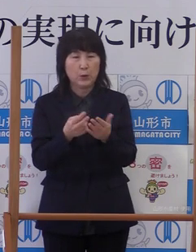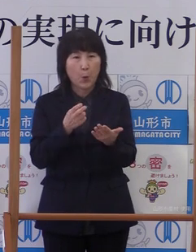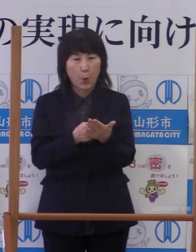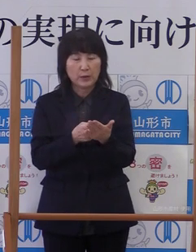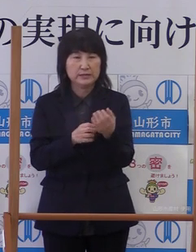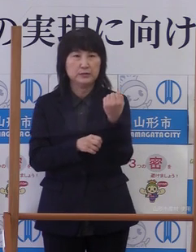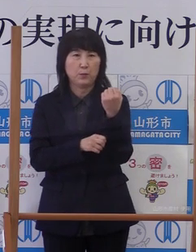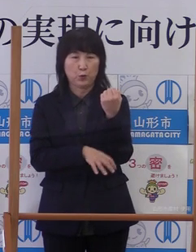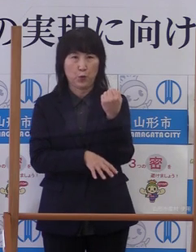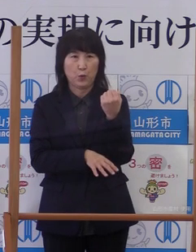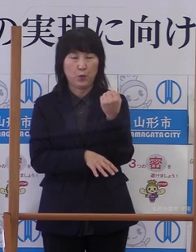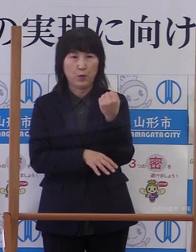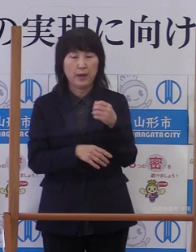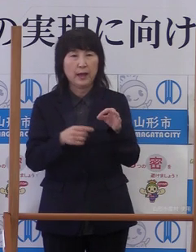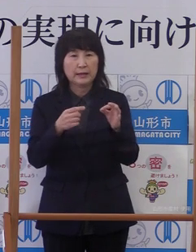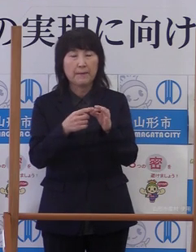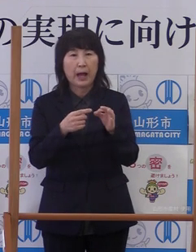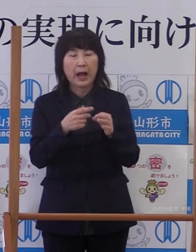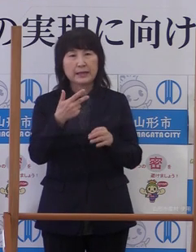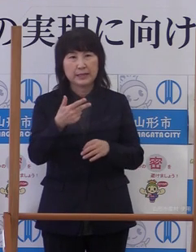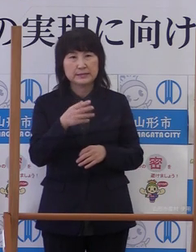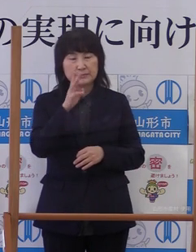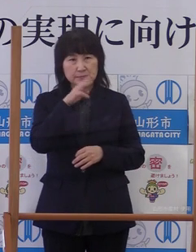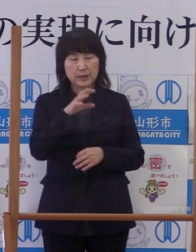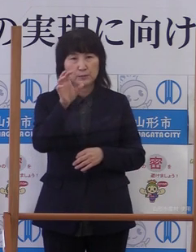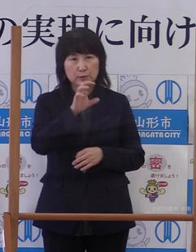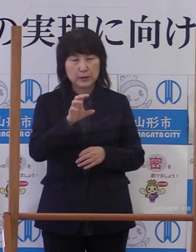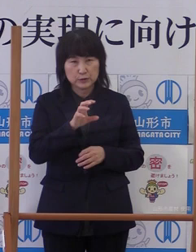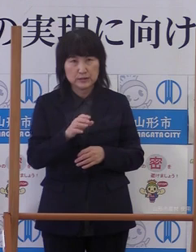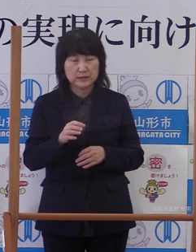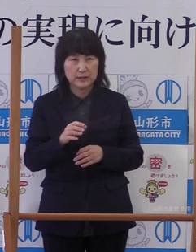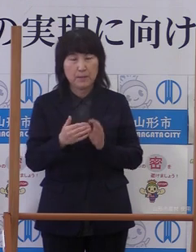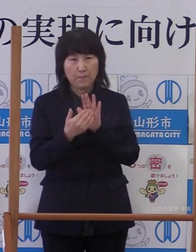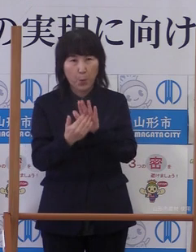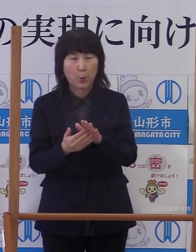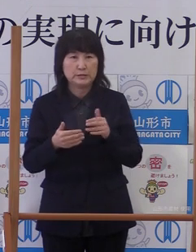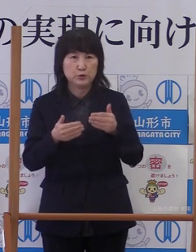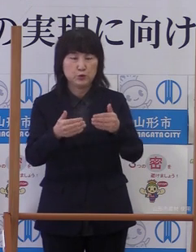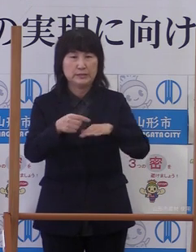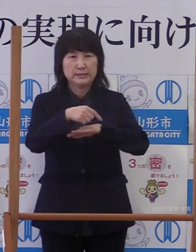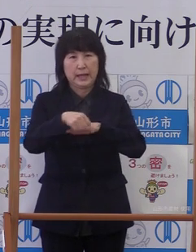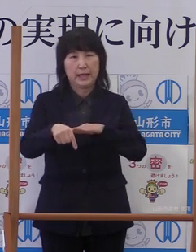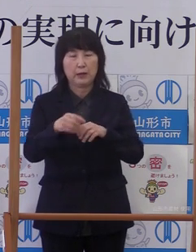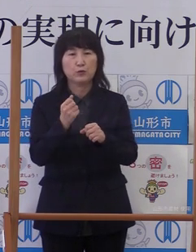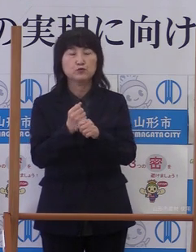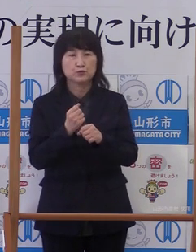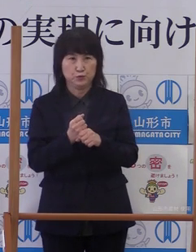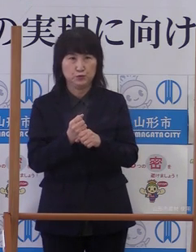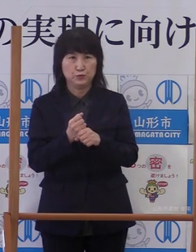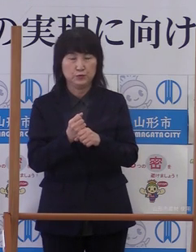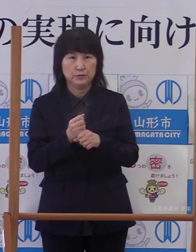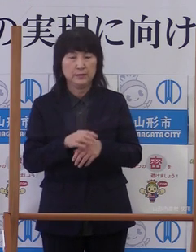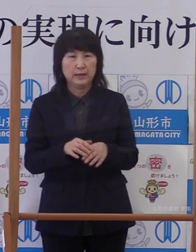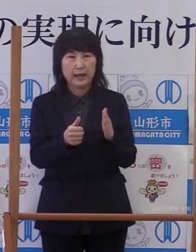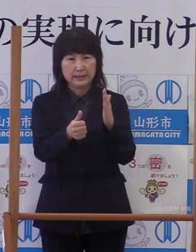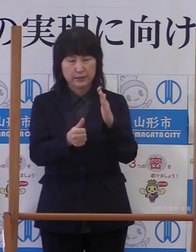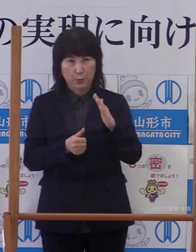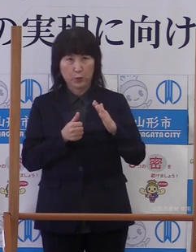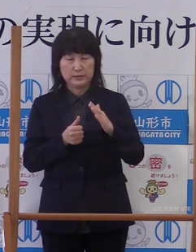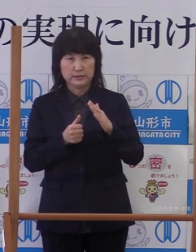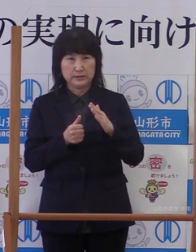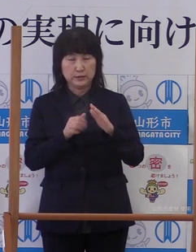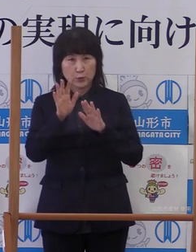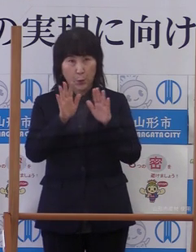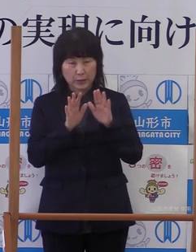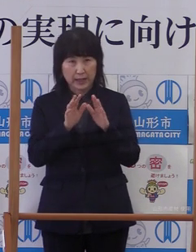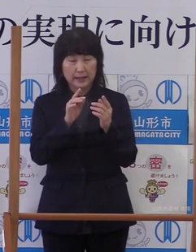づき、仮称山形市再犯防止推進計画を策定します。また引きこもり状態にある方